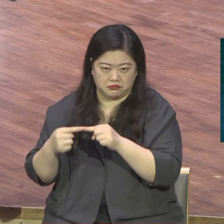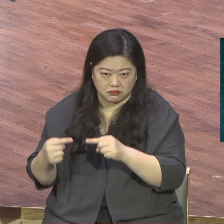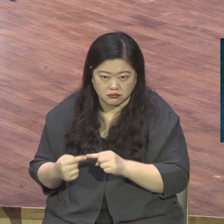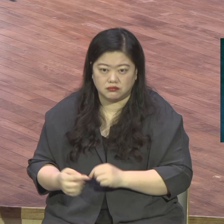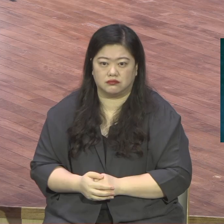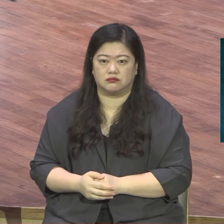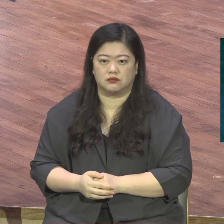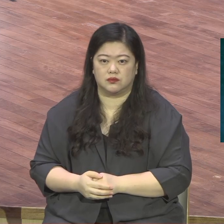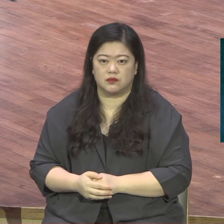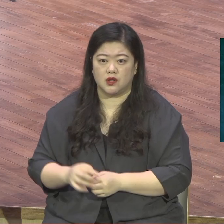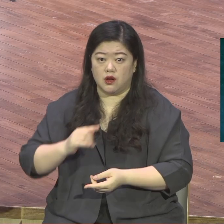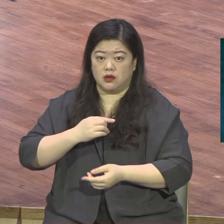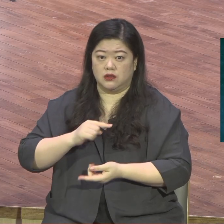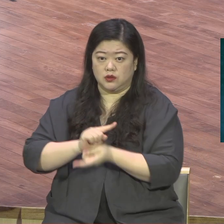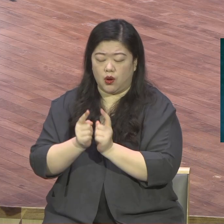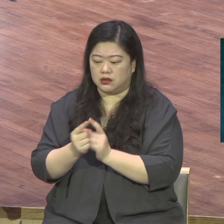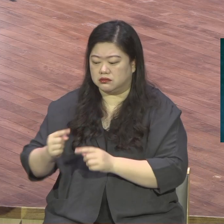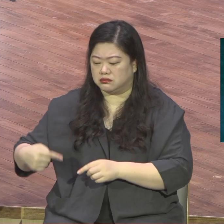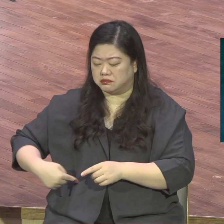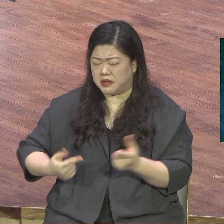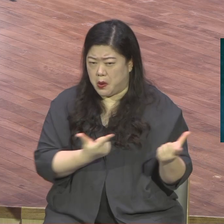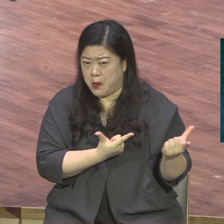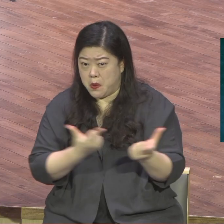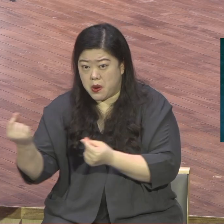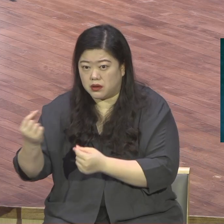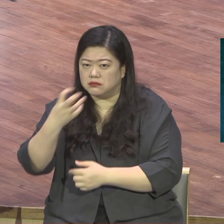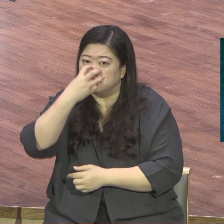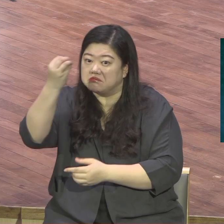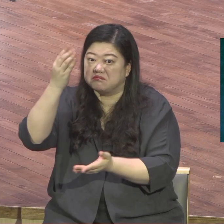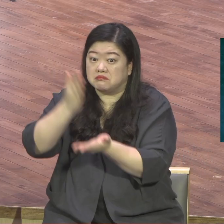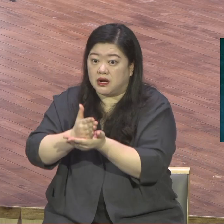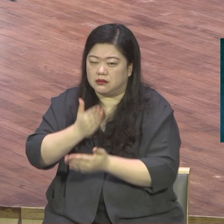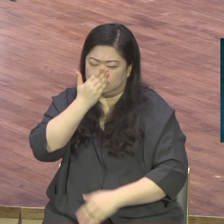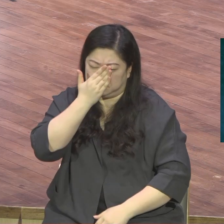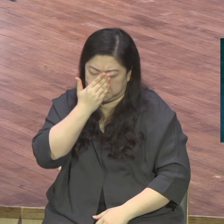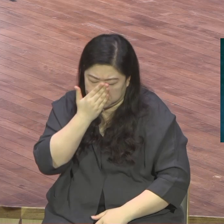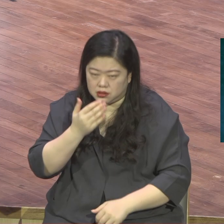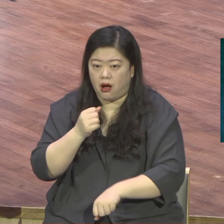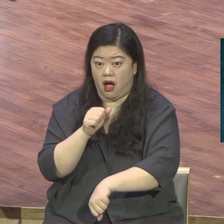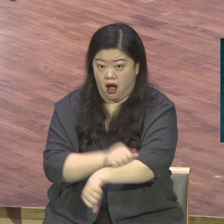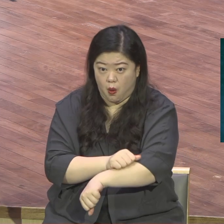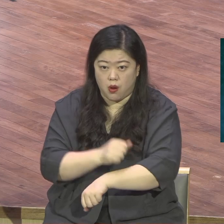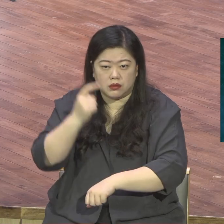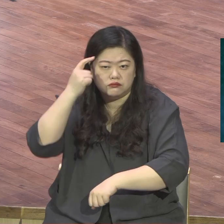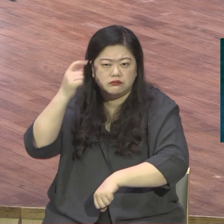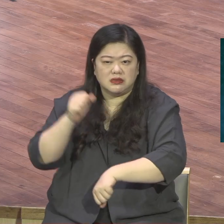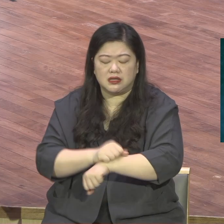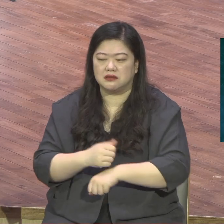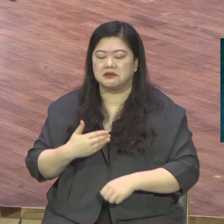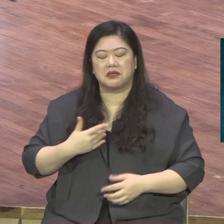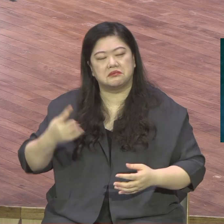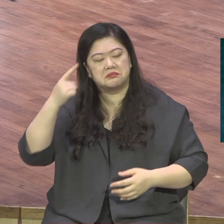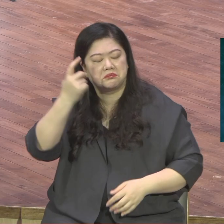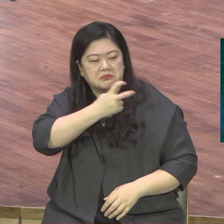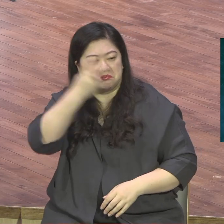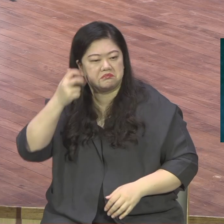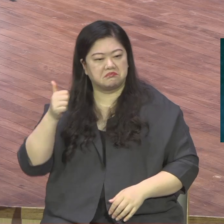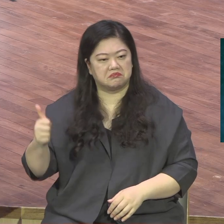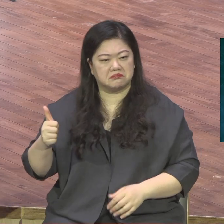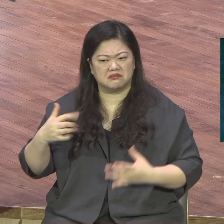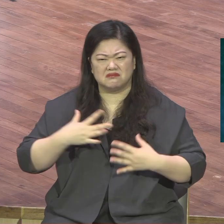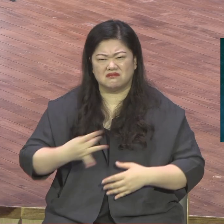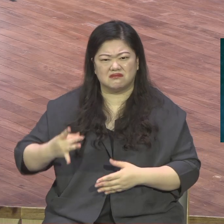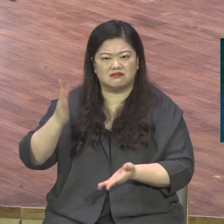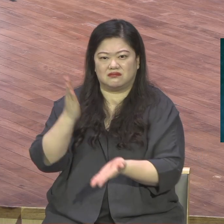같이 하며 높은 데 마음을 두지 말고 도리어 낮은 데 처하며 스스로 지혜 있는 채 하지 말라.